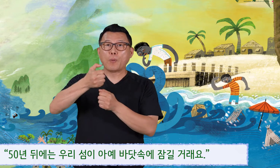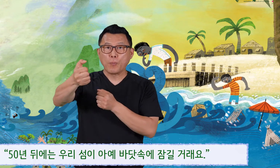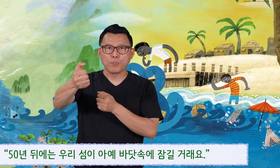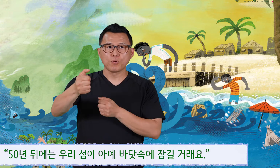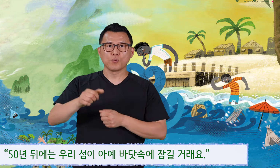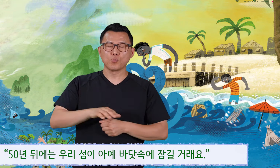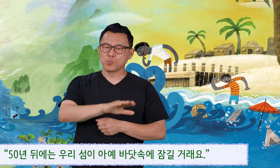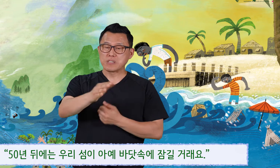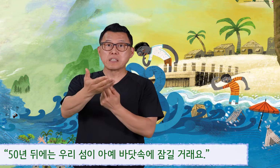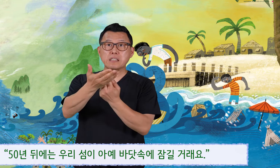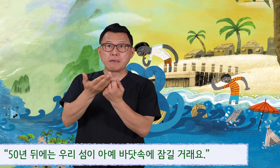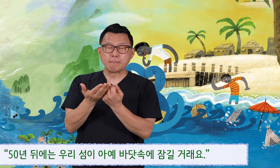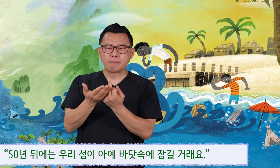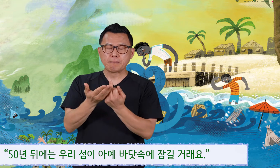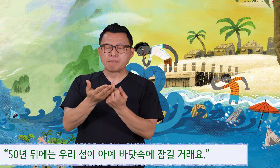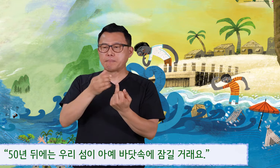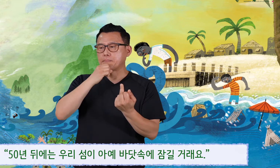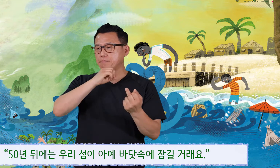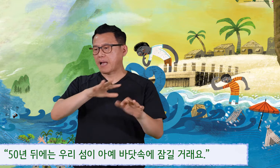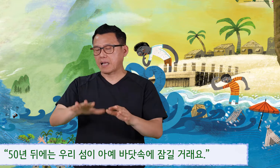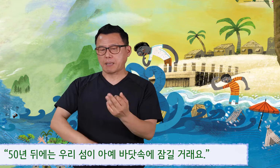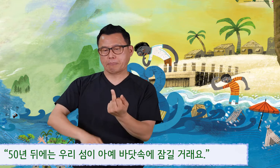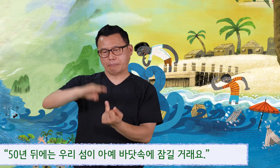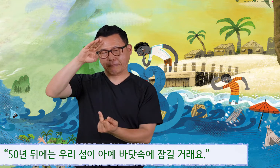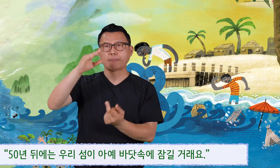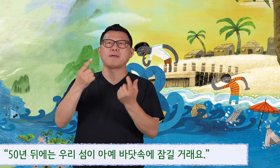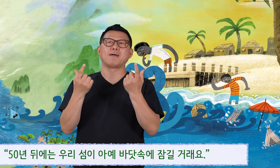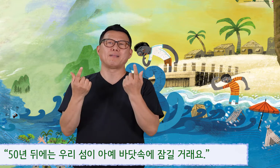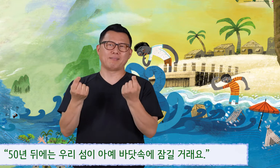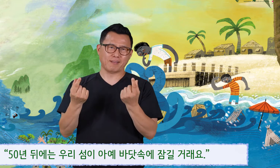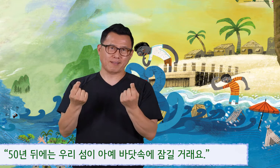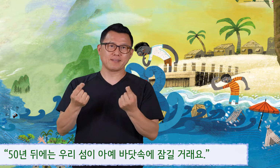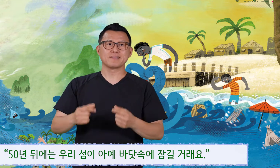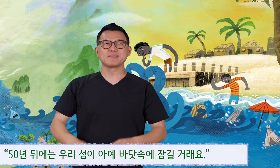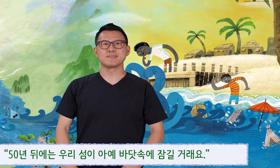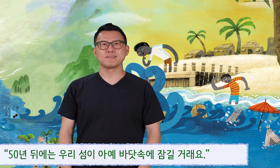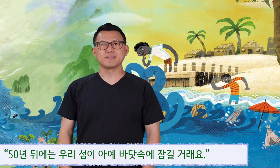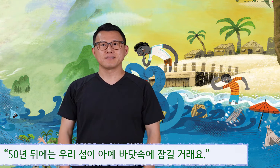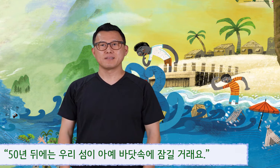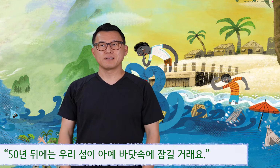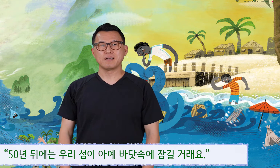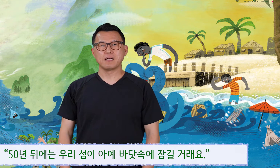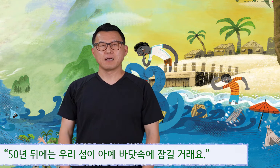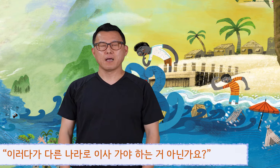50년 뒤에는 우리 섬이 아예 바닷속에 잠길 거래요.